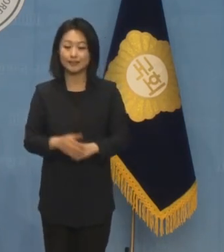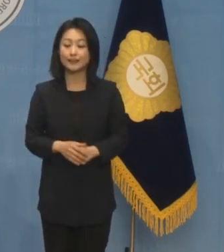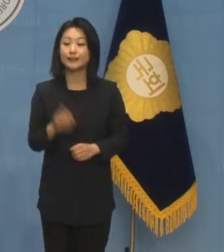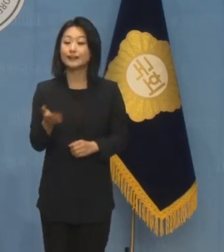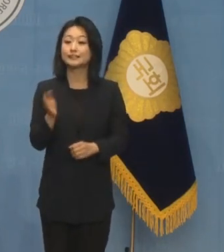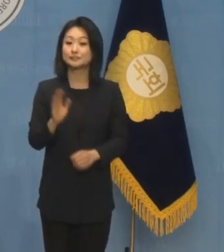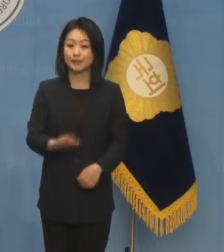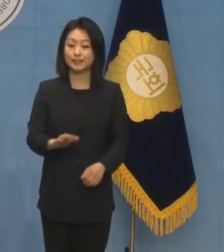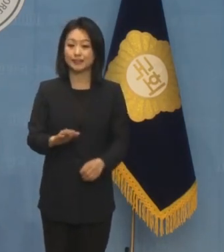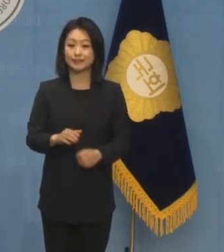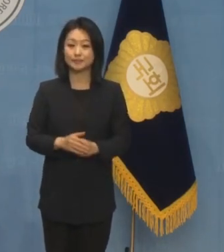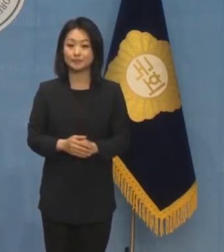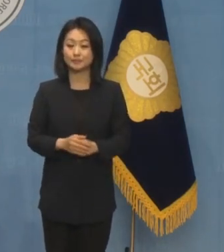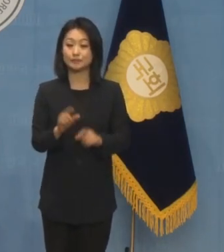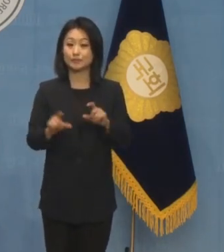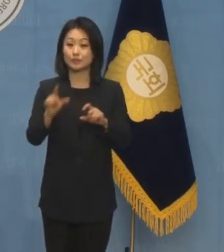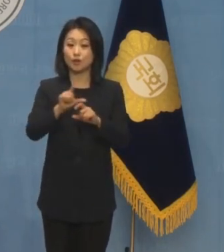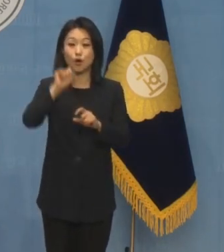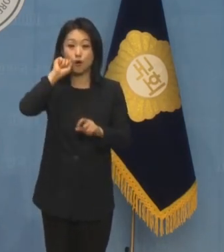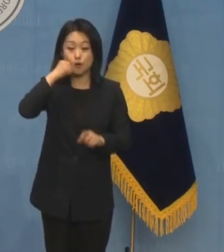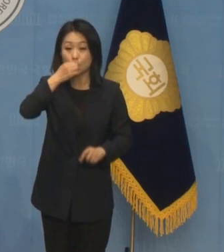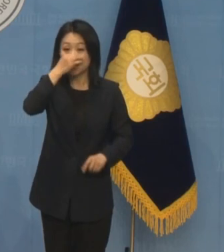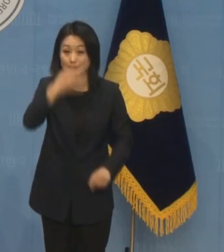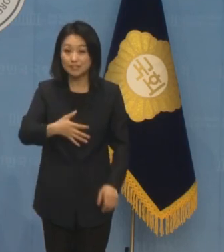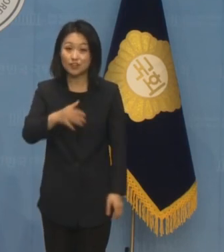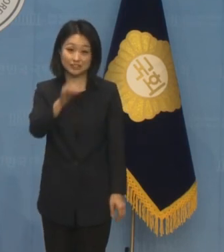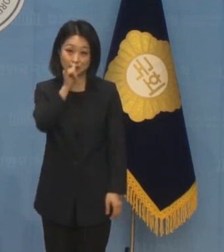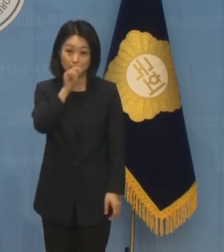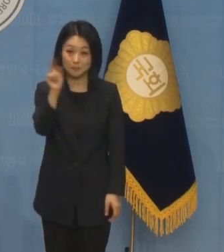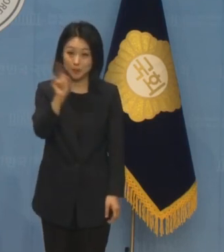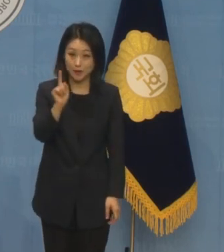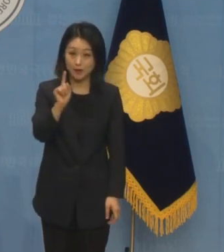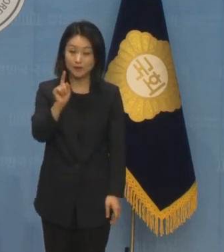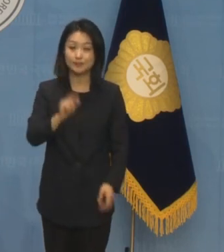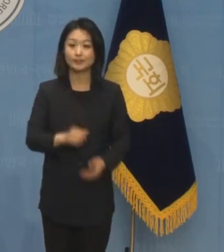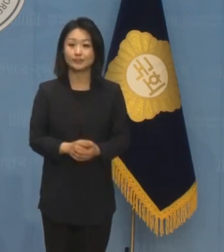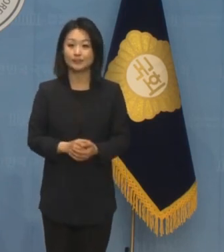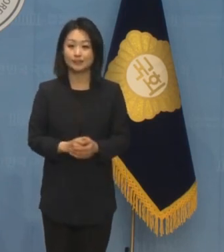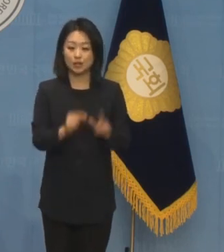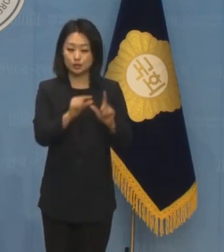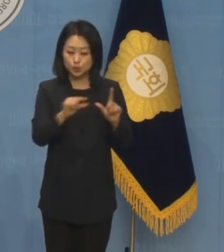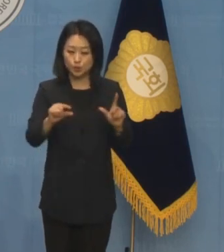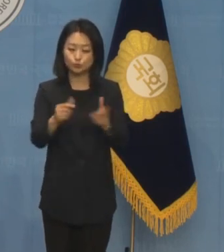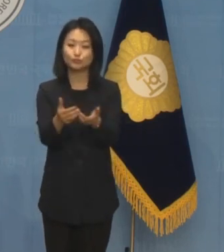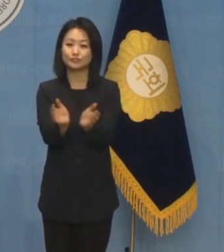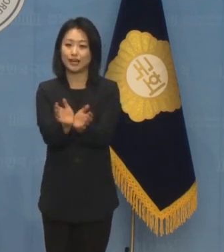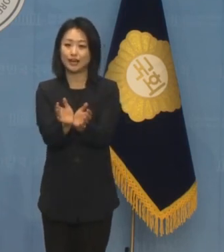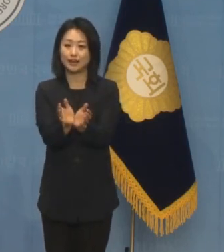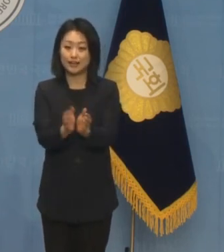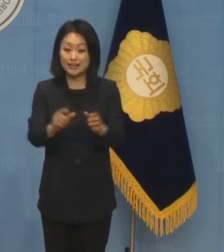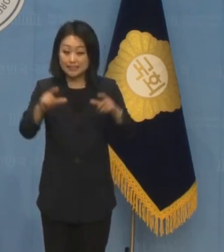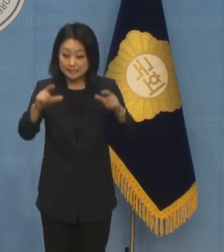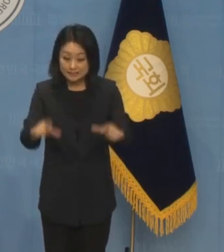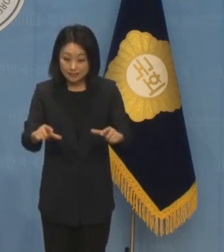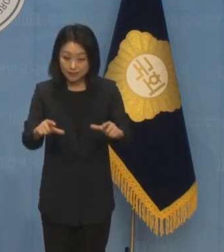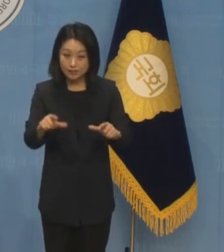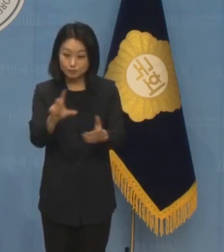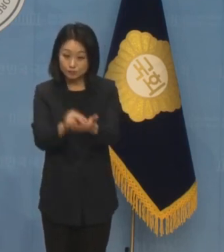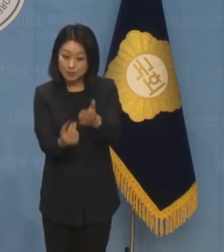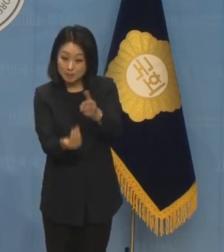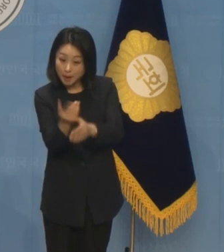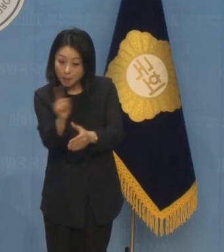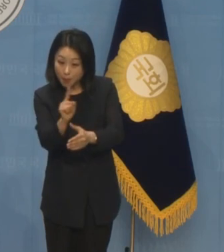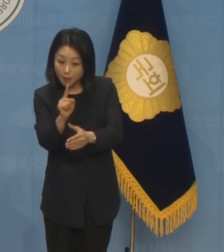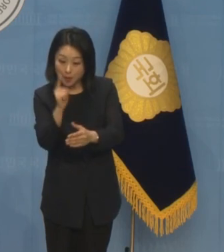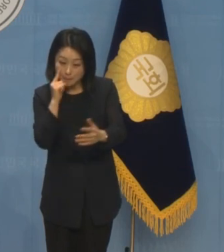하지만 우리에게는 그보다 더 어려운 숙제가 있습니다. 소수 정당이 지역 현안을 파악하고